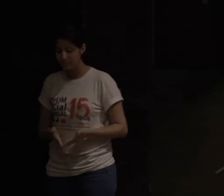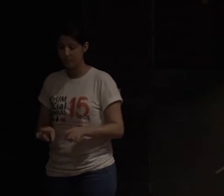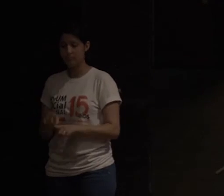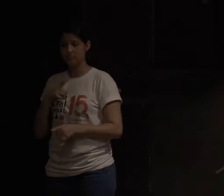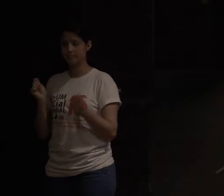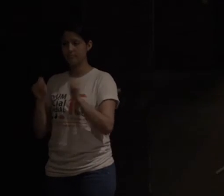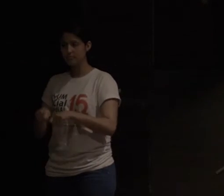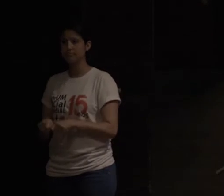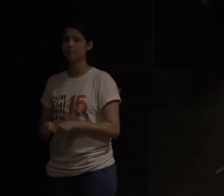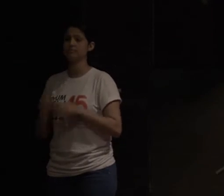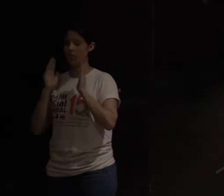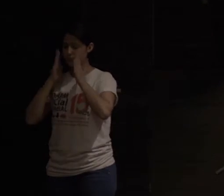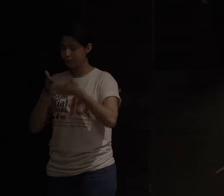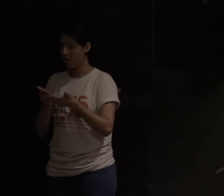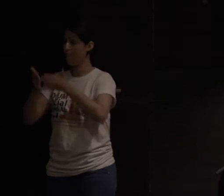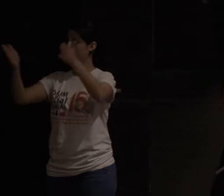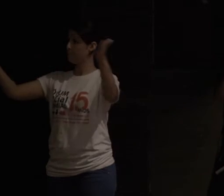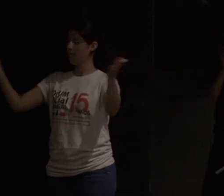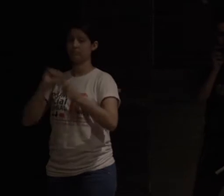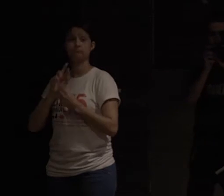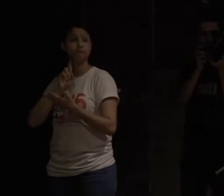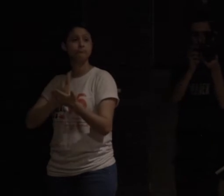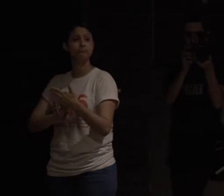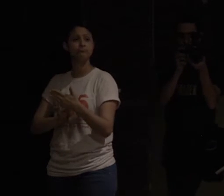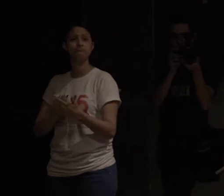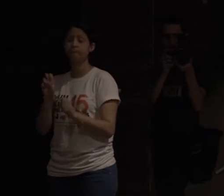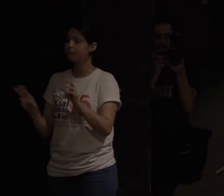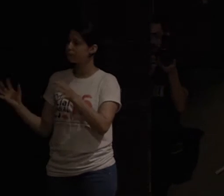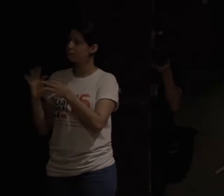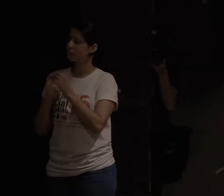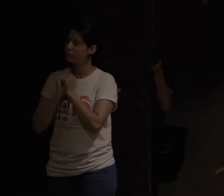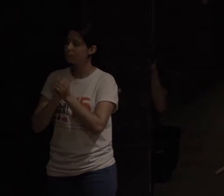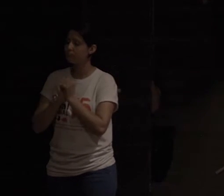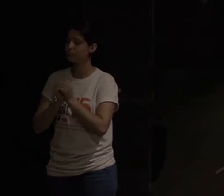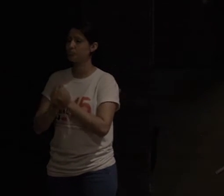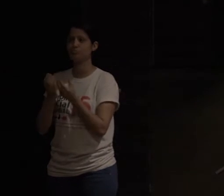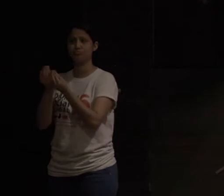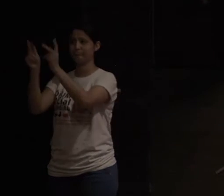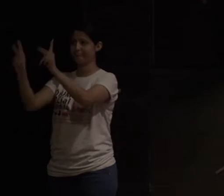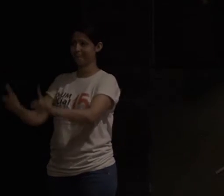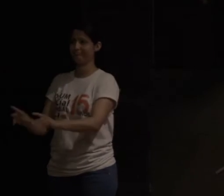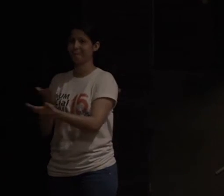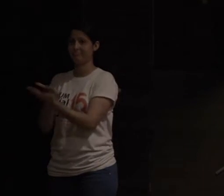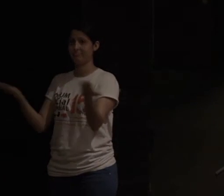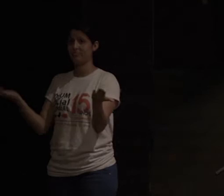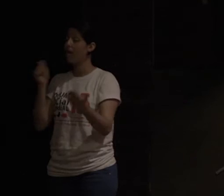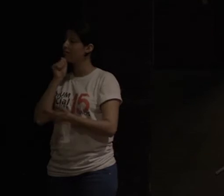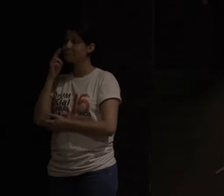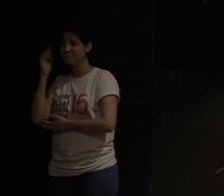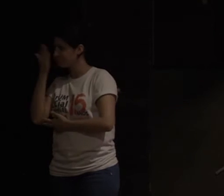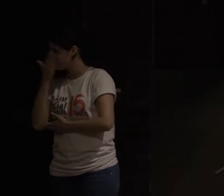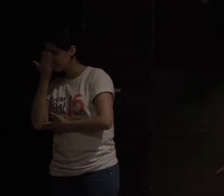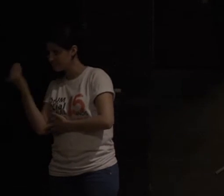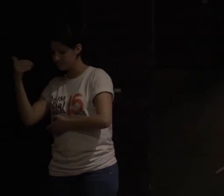capazes de utopias abertas, porosas, realistas, ancoradas nas experiências que estão por aí e que não são visíveis e que não entram